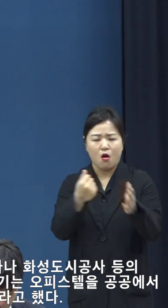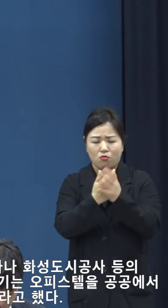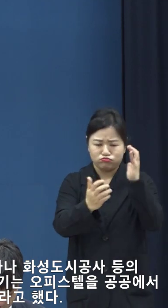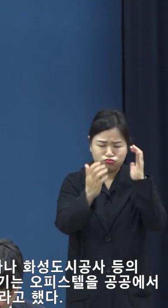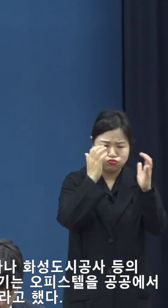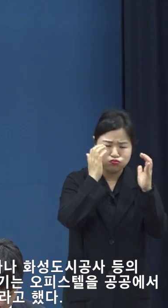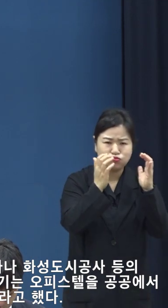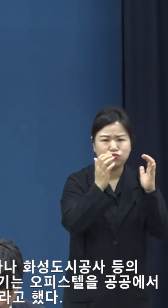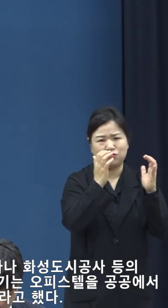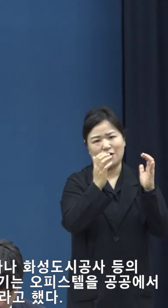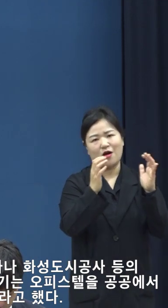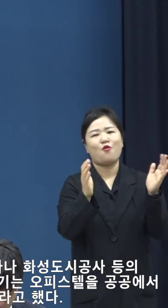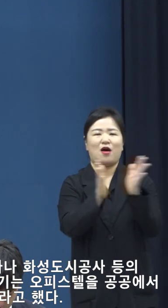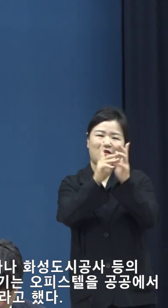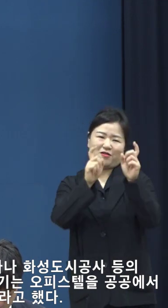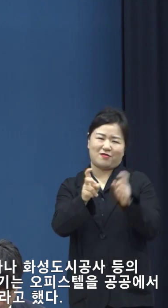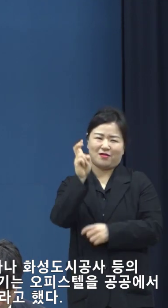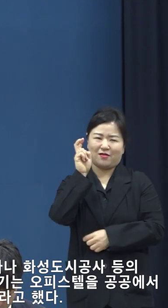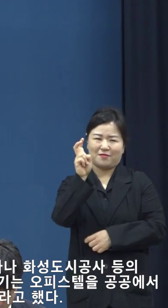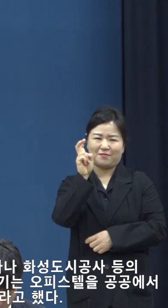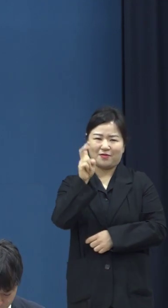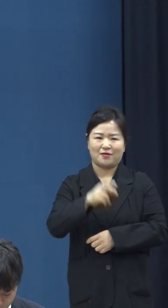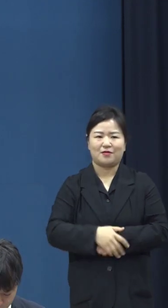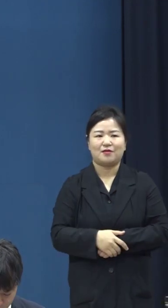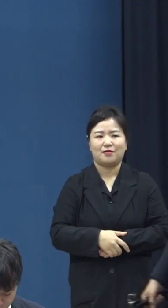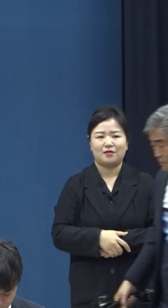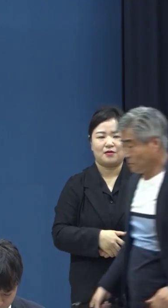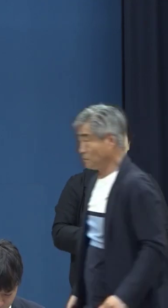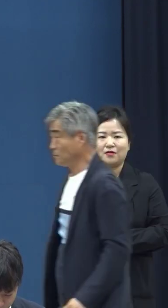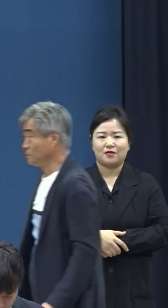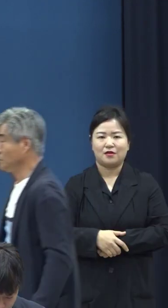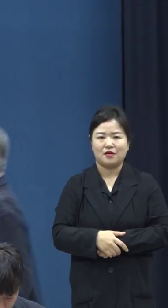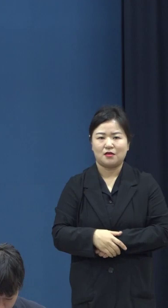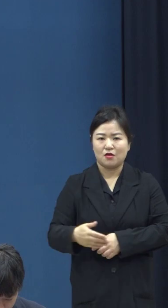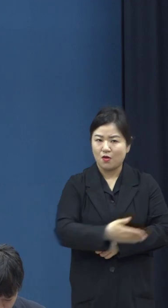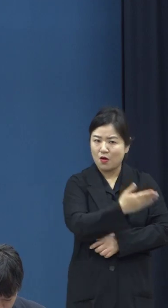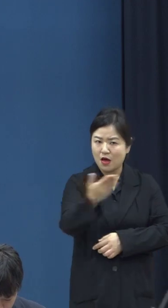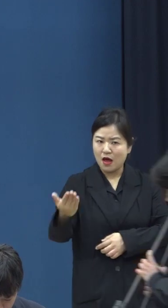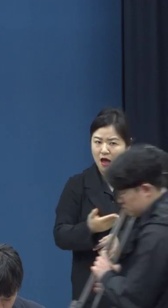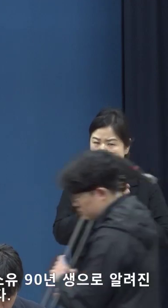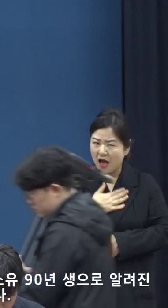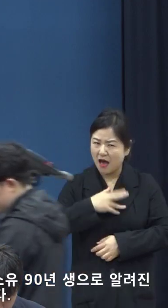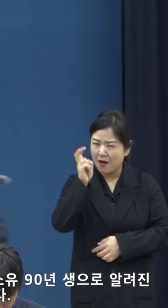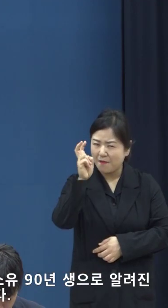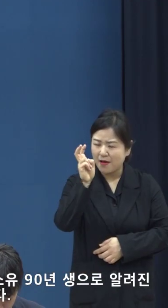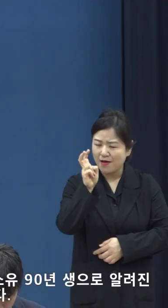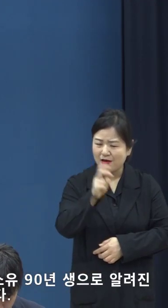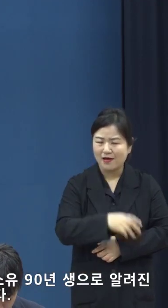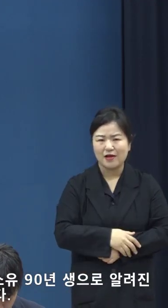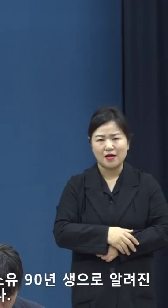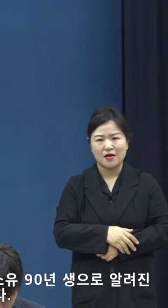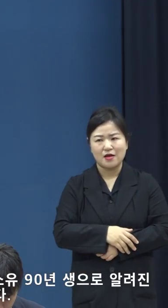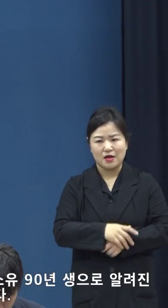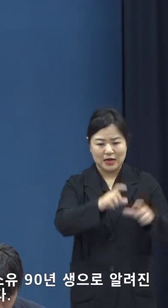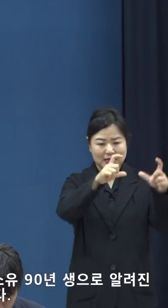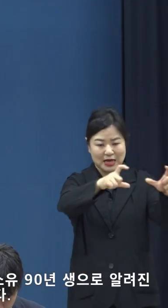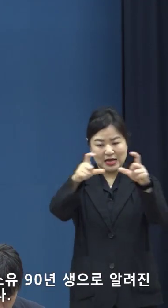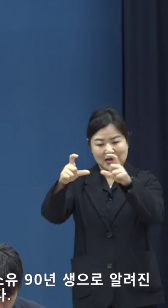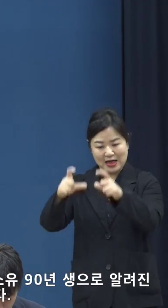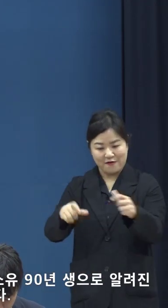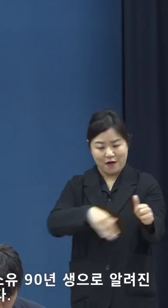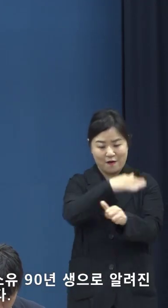복잡한 도시가 우리 화성이 아닌가 이렇게 생각합니다. 우리 화성은 잘 아시다시피, 그 권역별